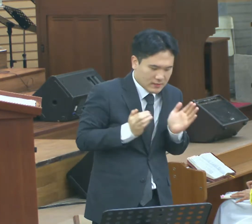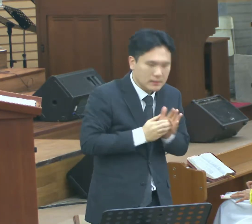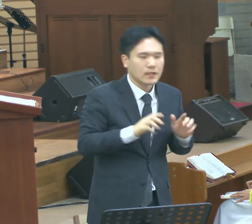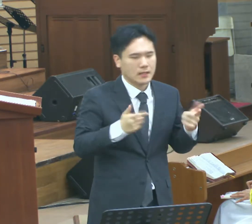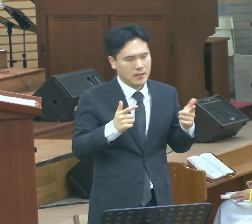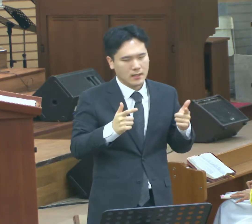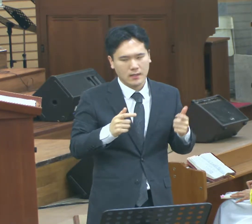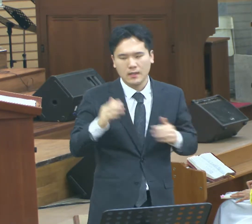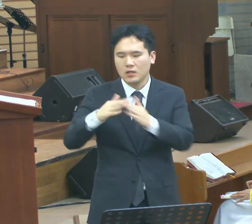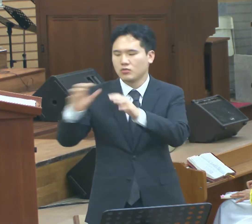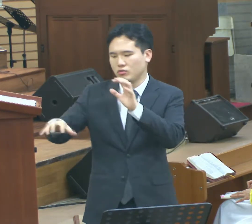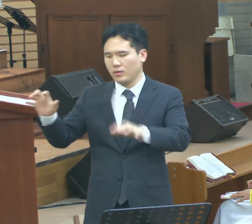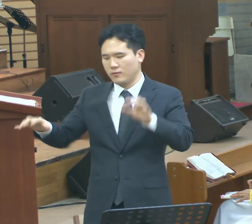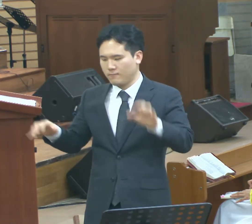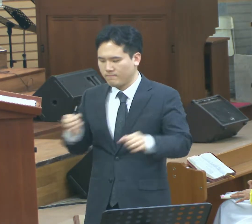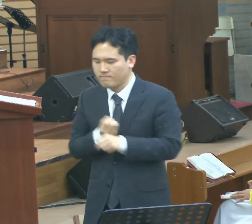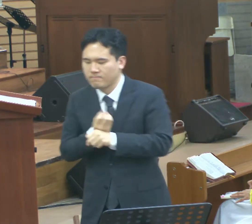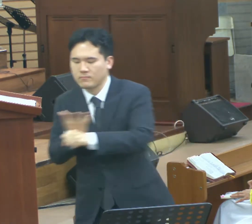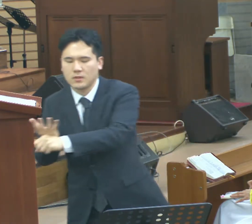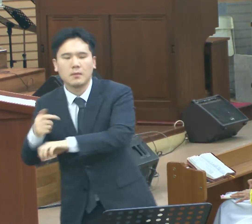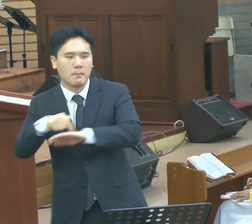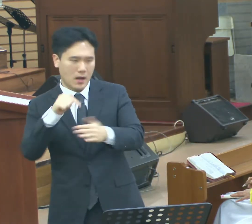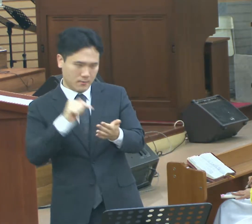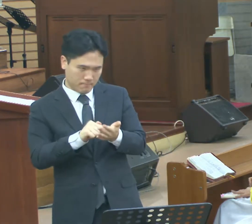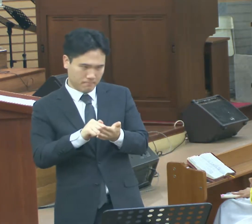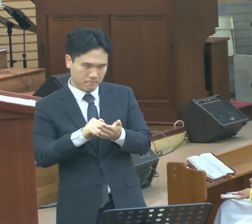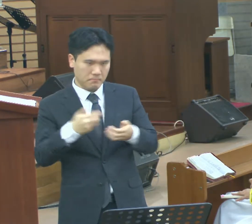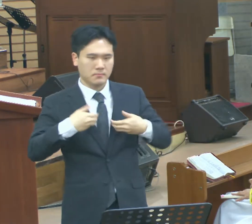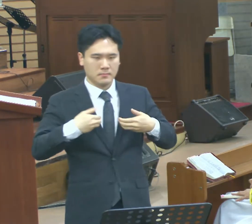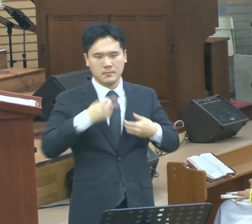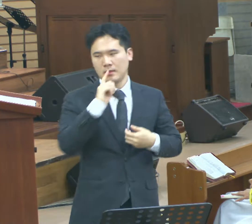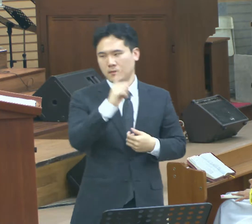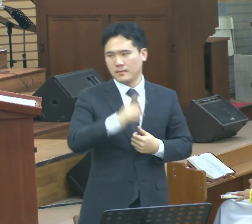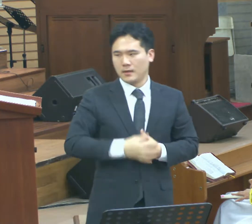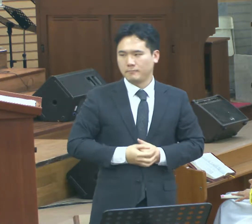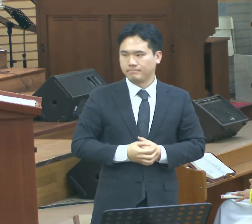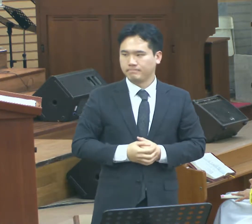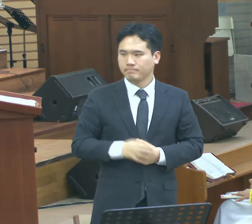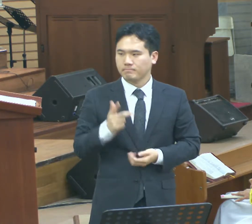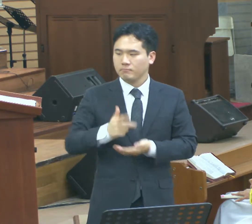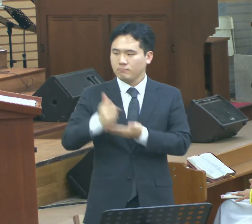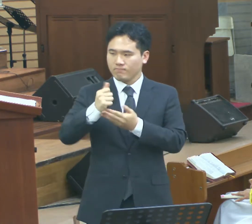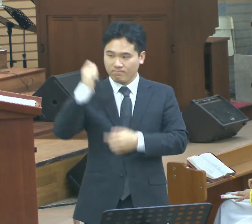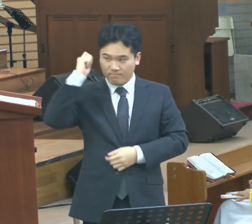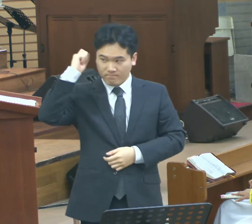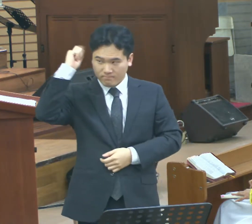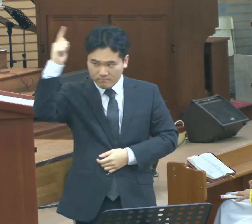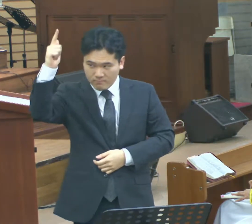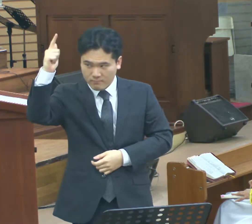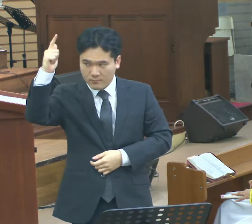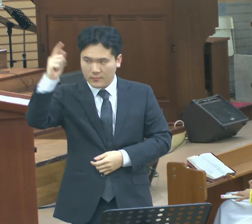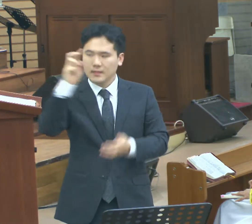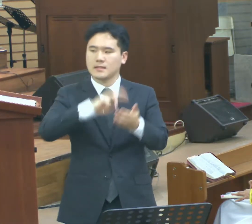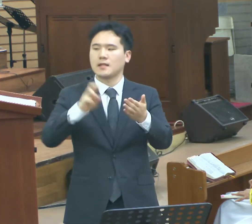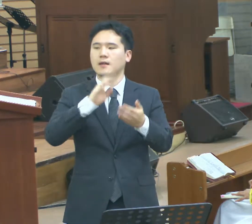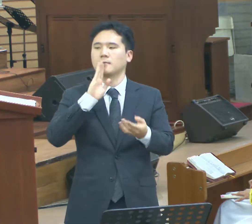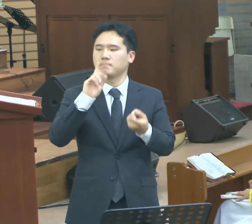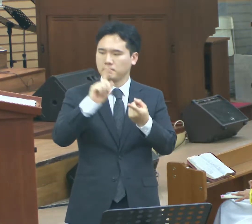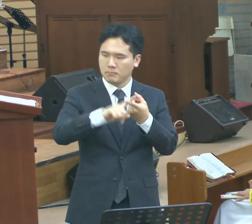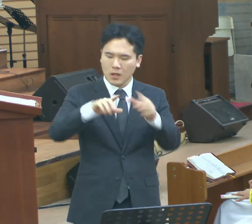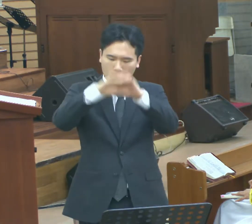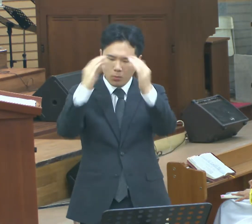것이죠. 4절, 여호와는 위대하시니 지극히 찬양할 것이요 모든 신들보다 경외해야 된다